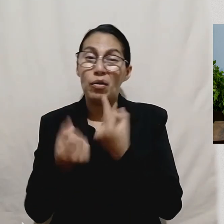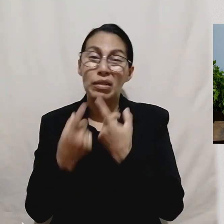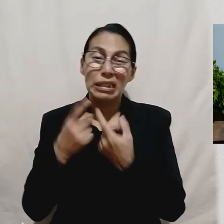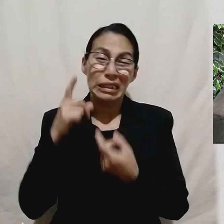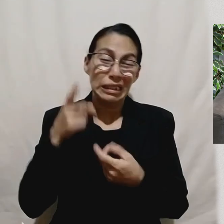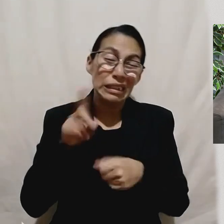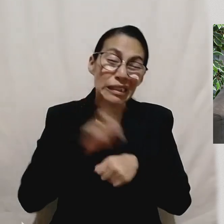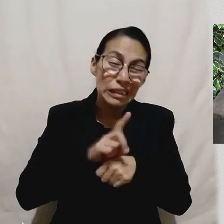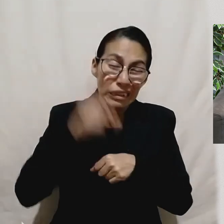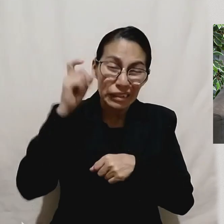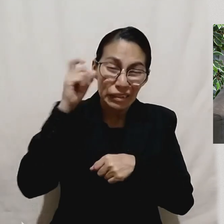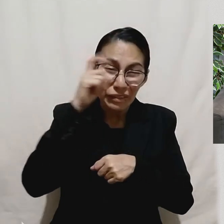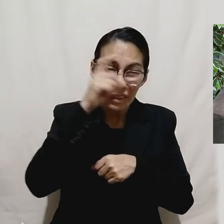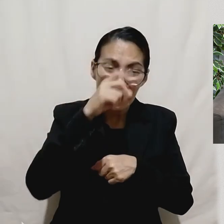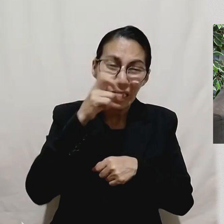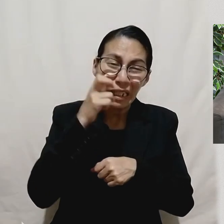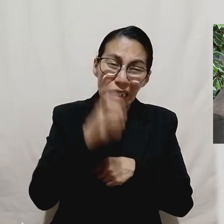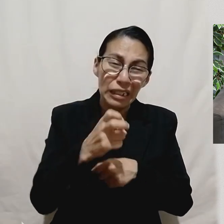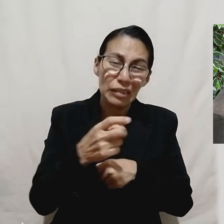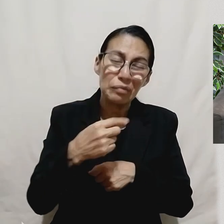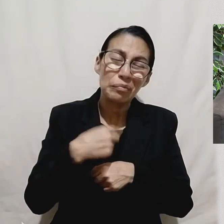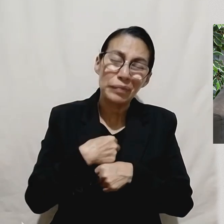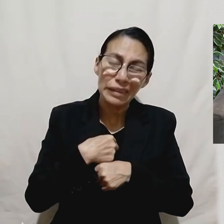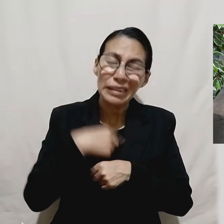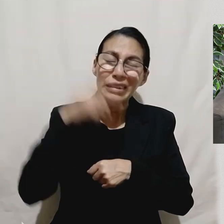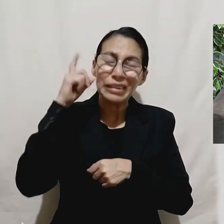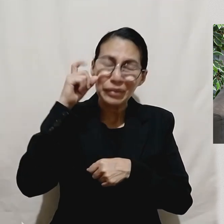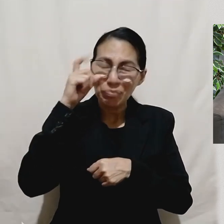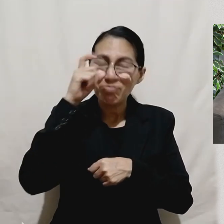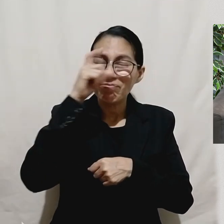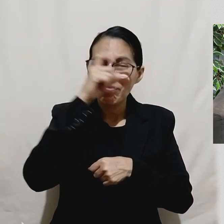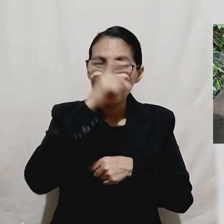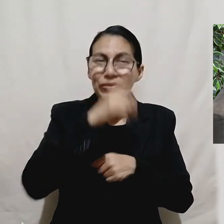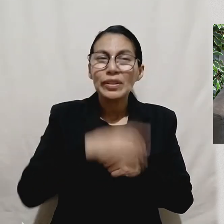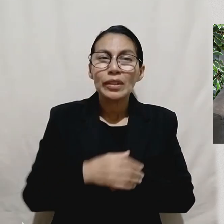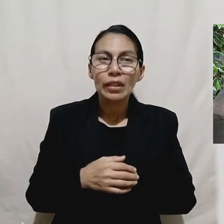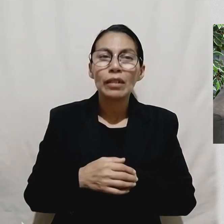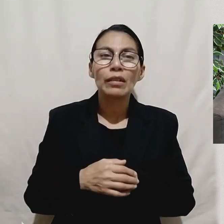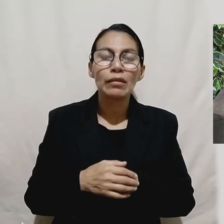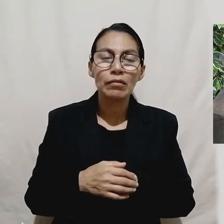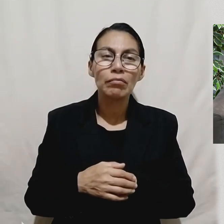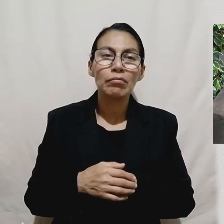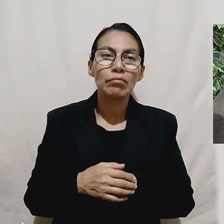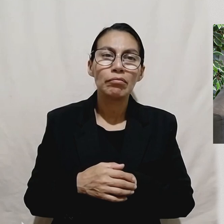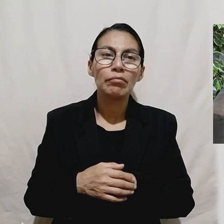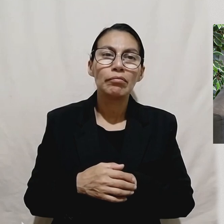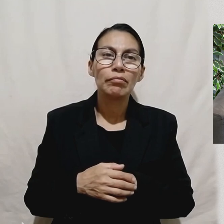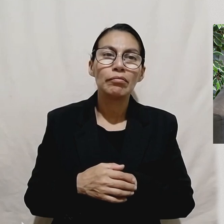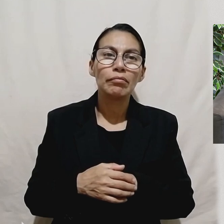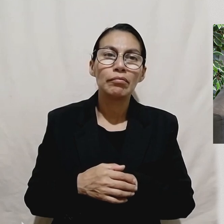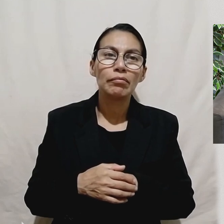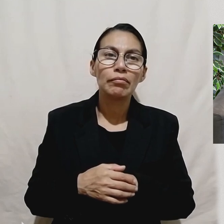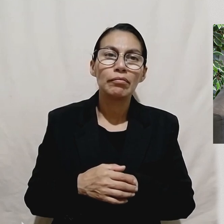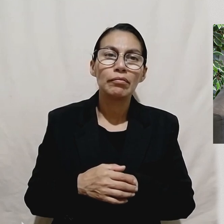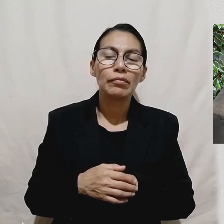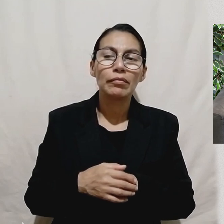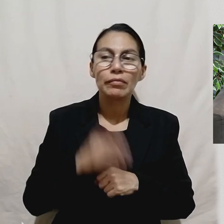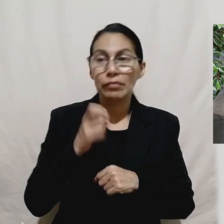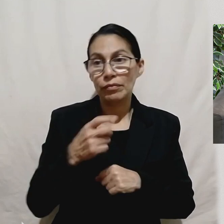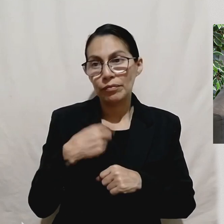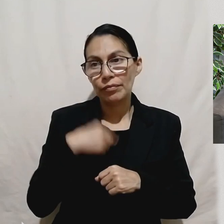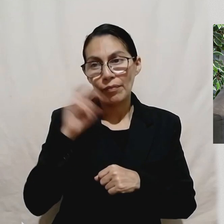Ajá entonces Esa era la parte que era un poquito más este que con la que tuve más dificultad entonces